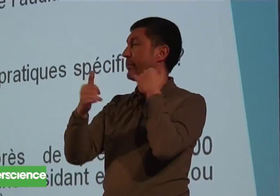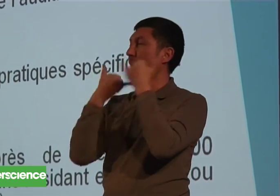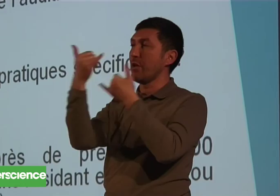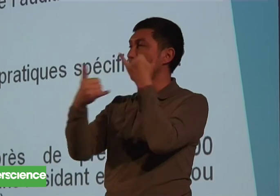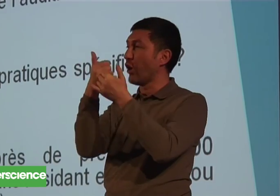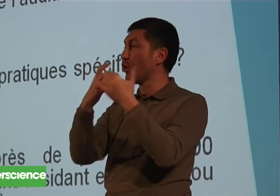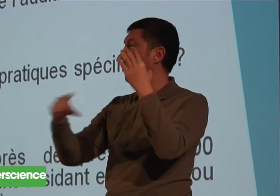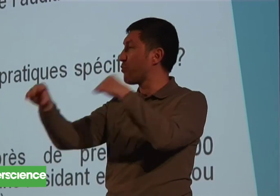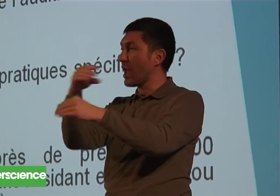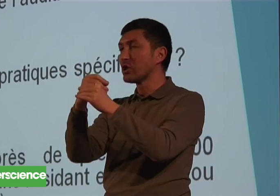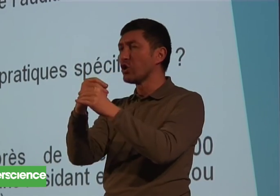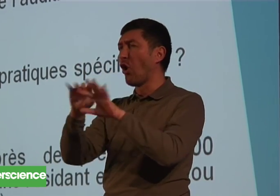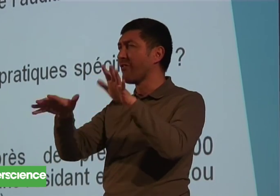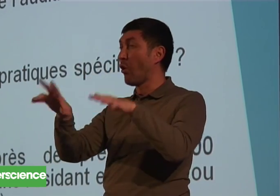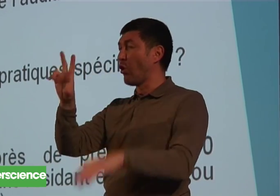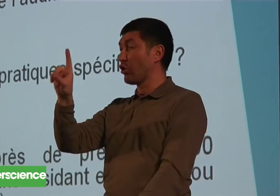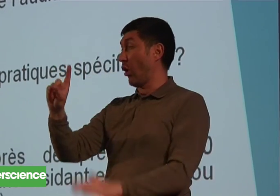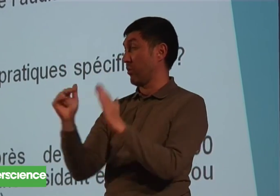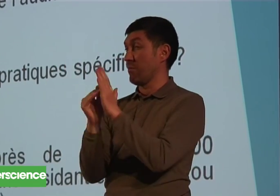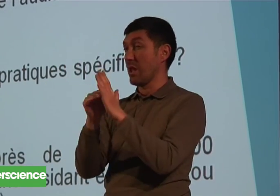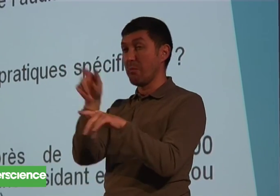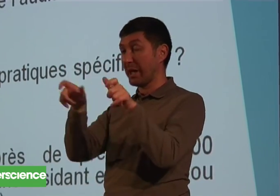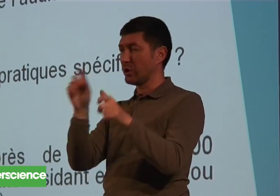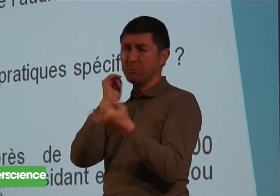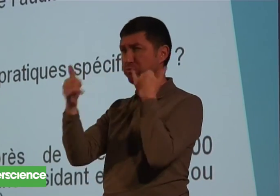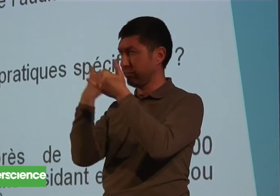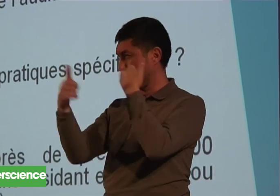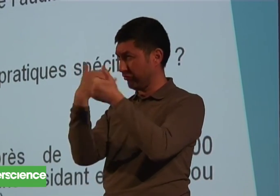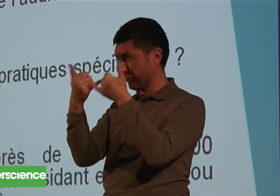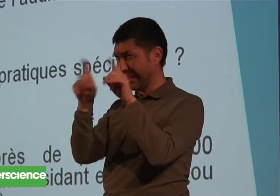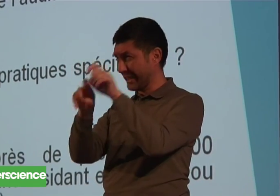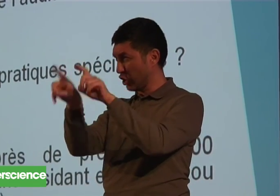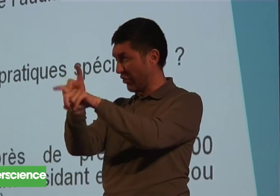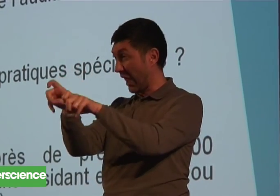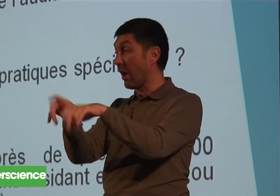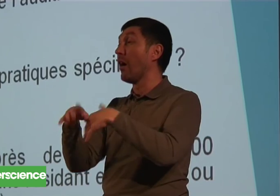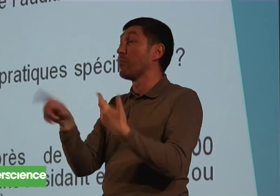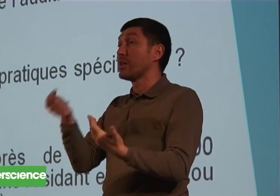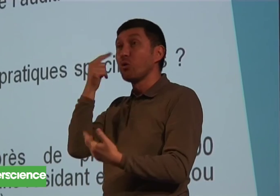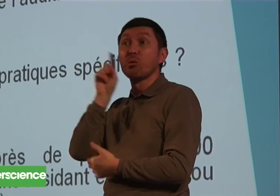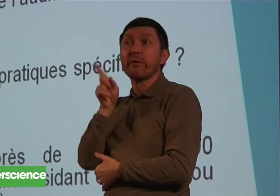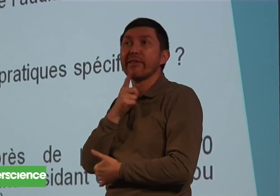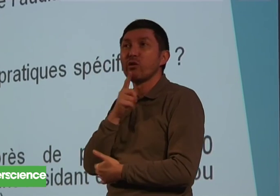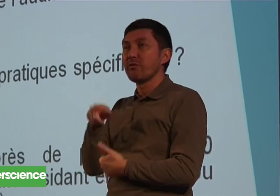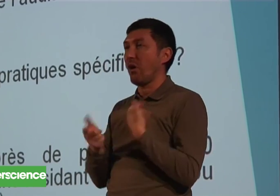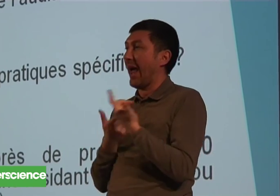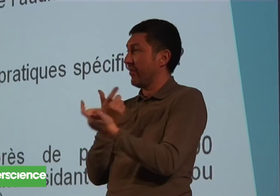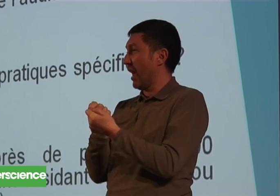On interrogeait environ 30 000 personnes par téléphone, et il a donc fallu adapter la méthode pour pouvoir interroger les personnes